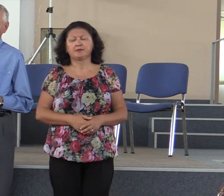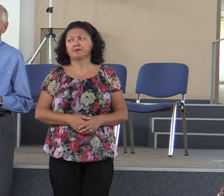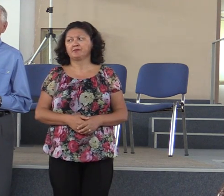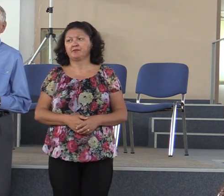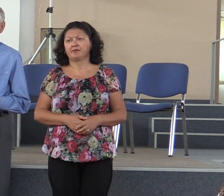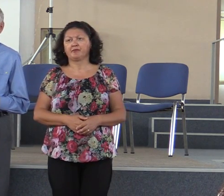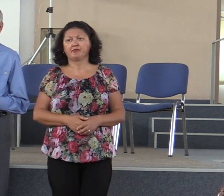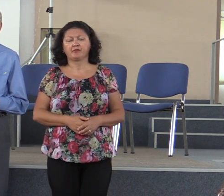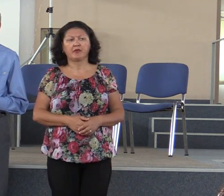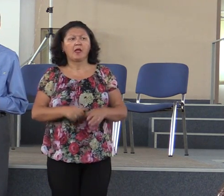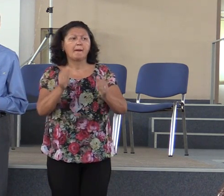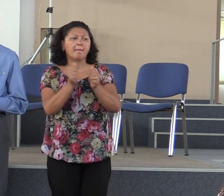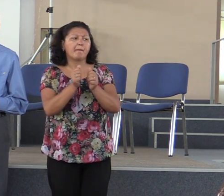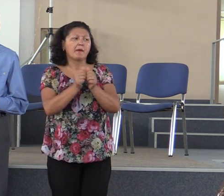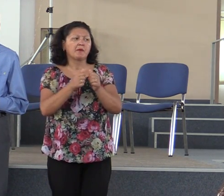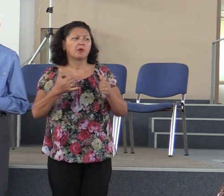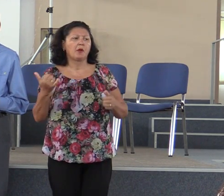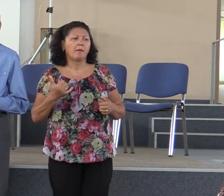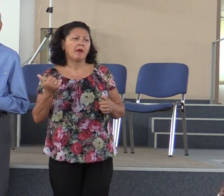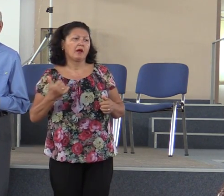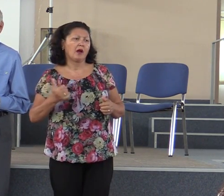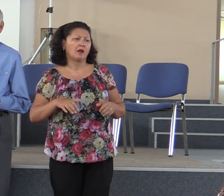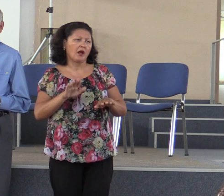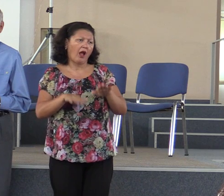holy ground. Căci pământul pe care calci este sfânt."